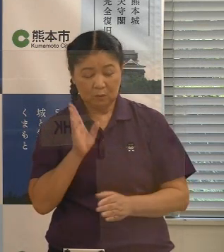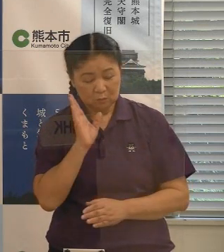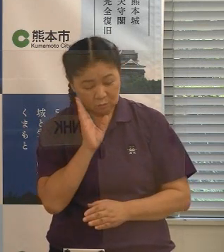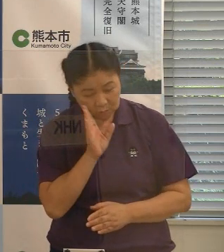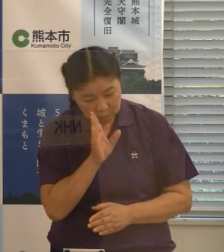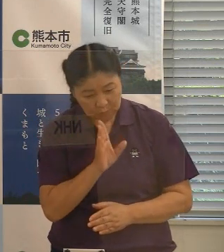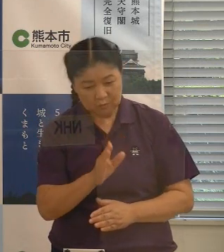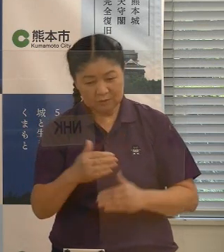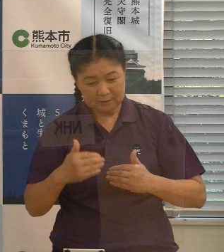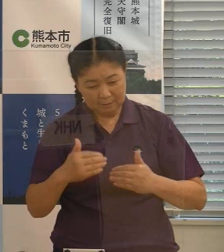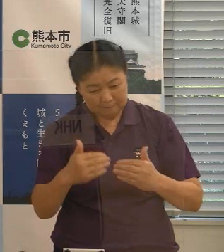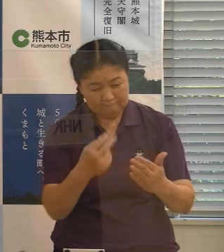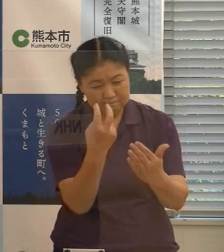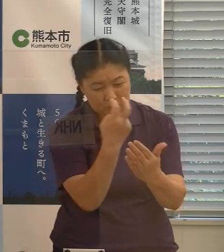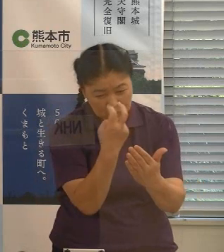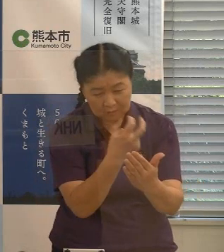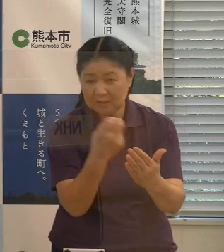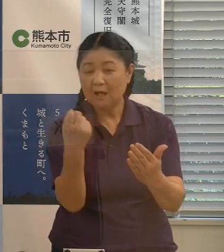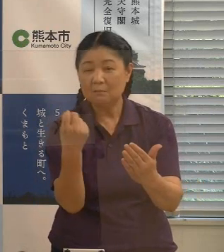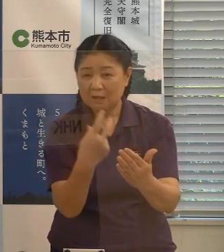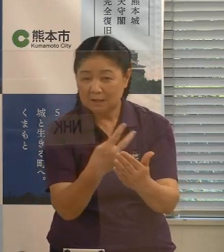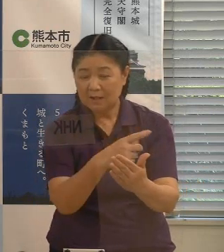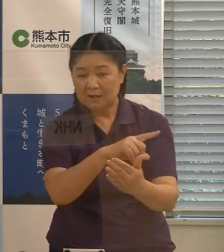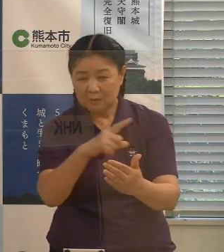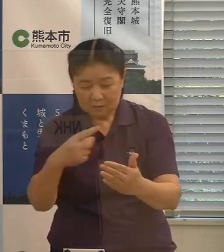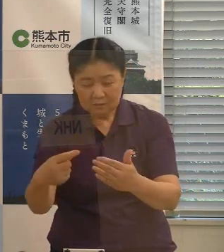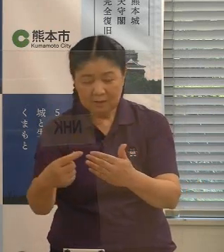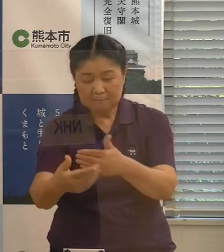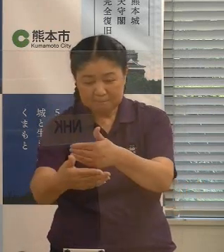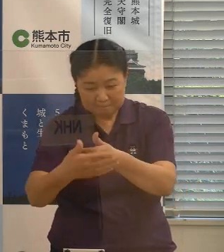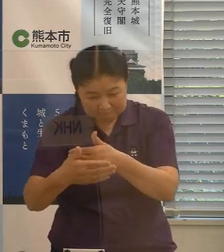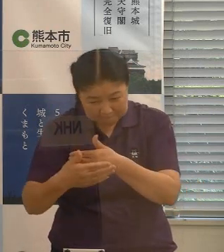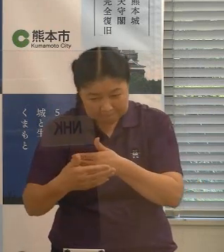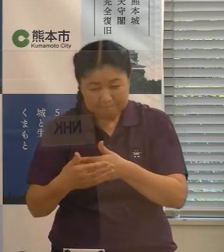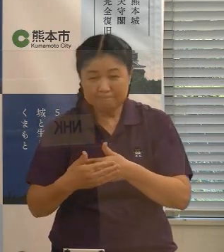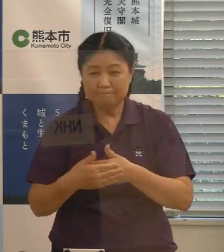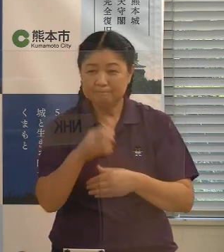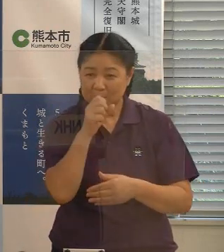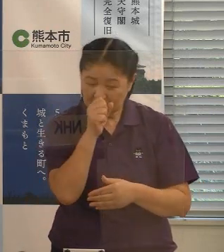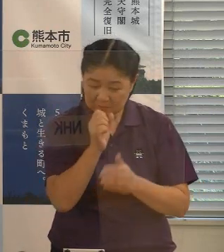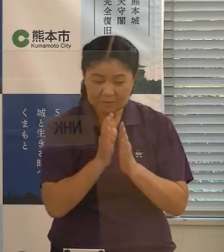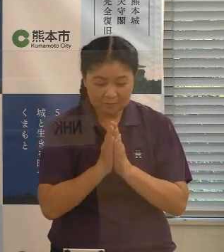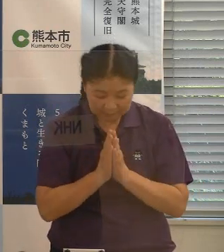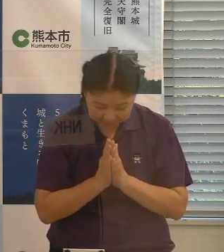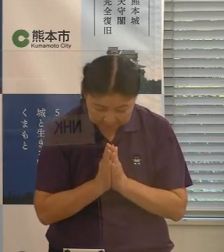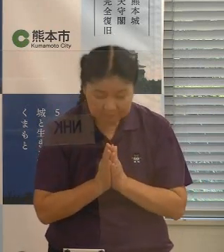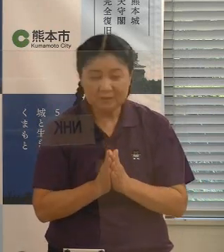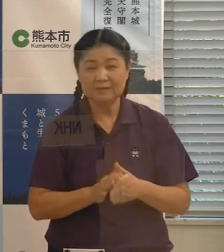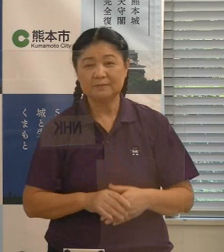ズな疫学調査等へのですね、ご協力を改めてお願いを申し上げます。